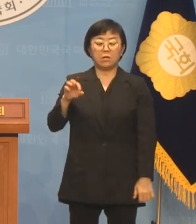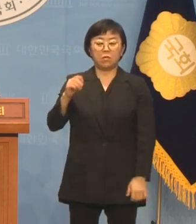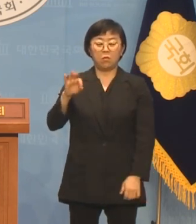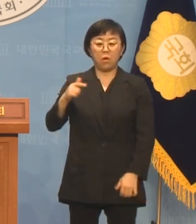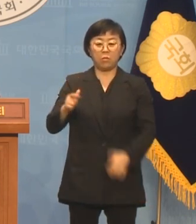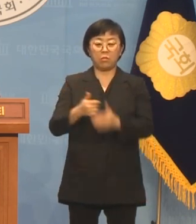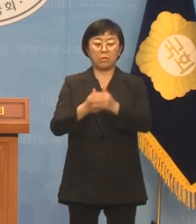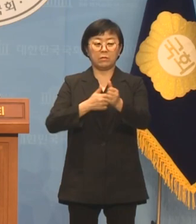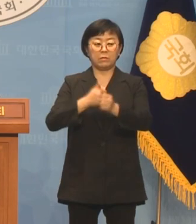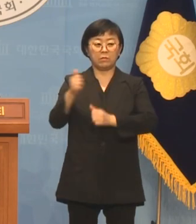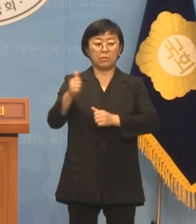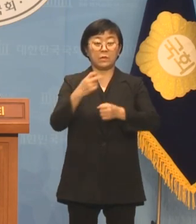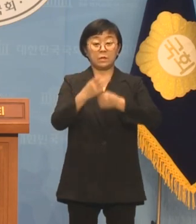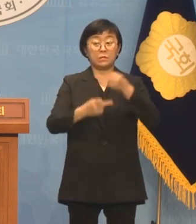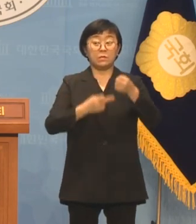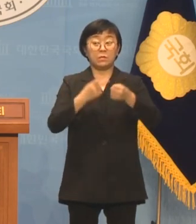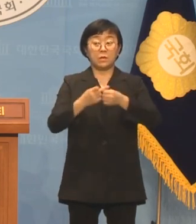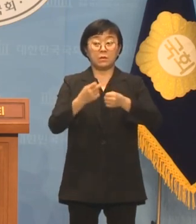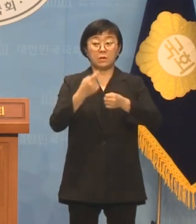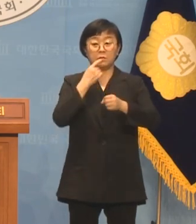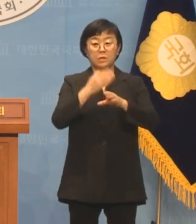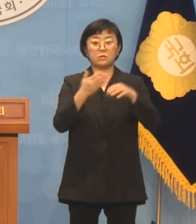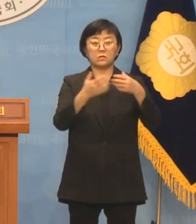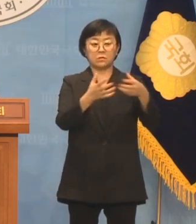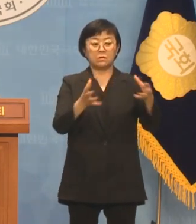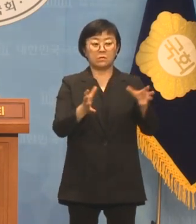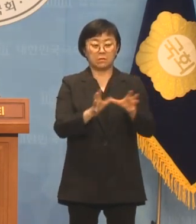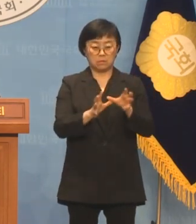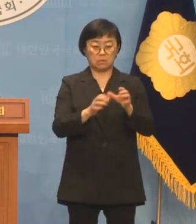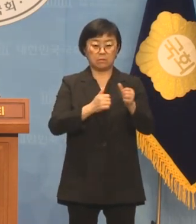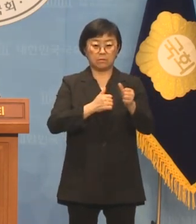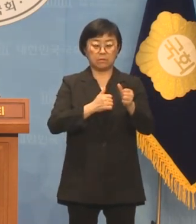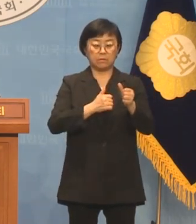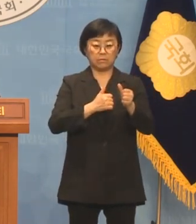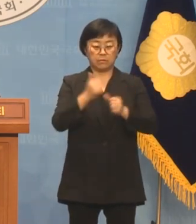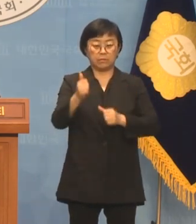꺾고 12년 만에 민주당을 승리로 이끌었습니다.